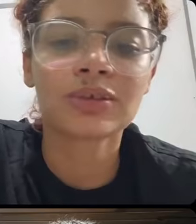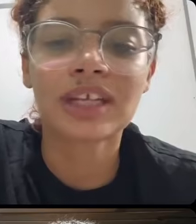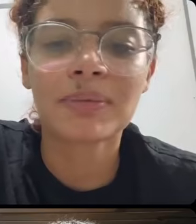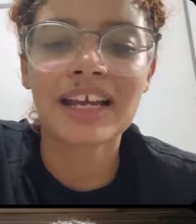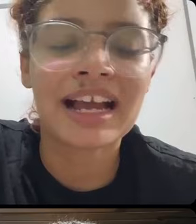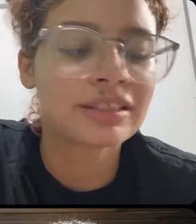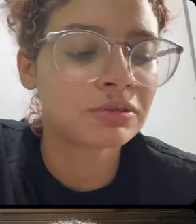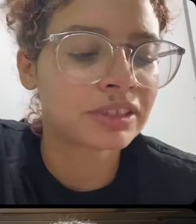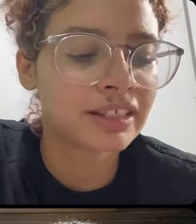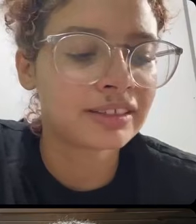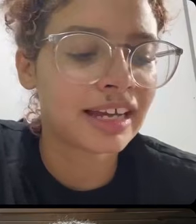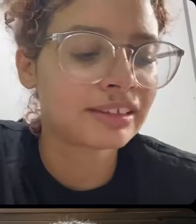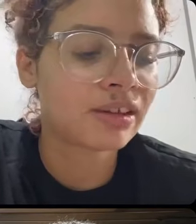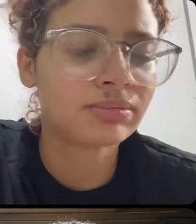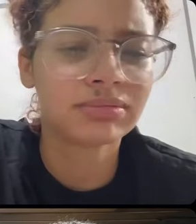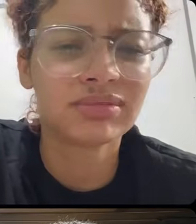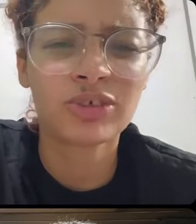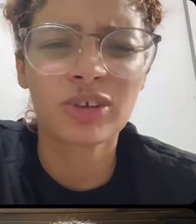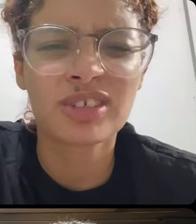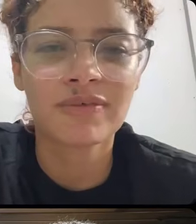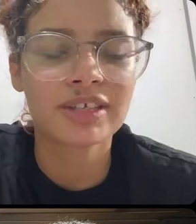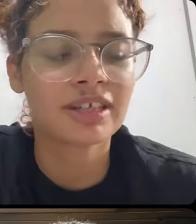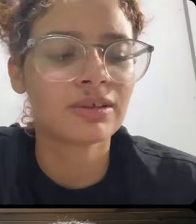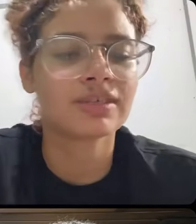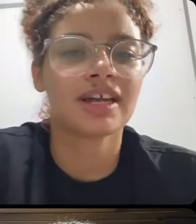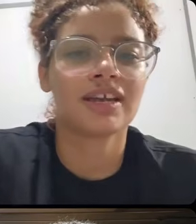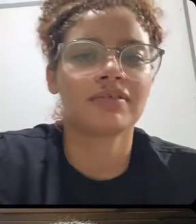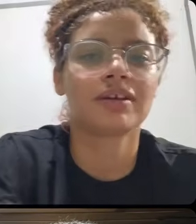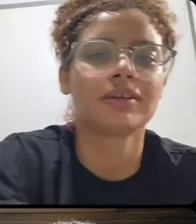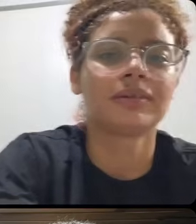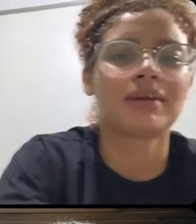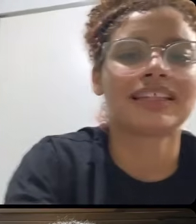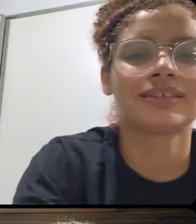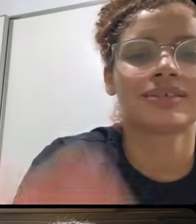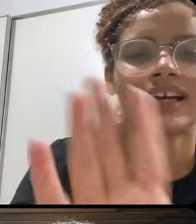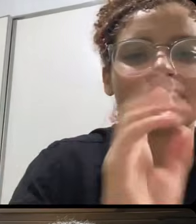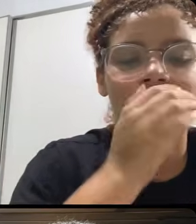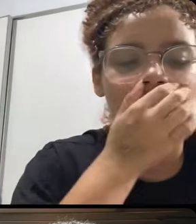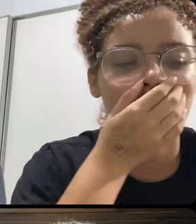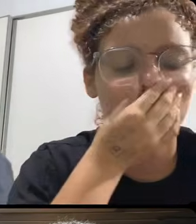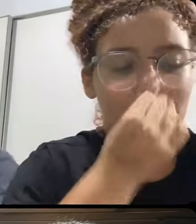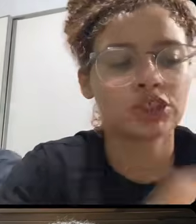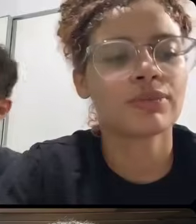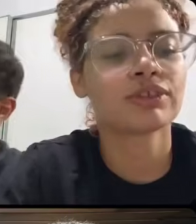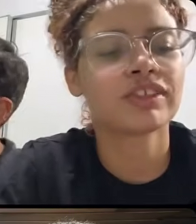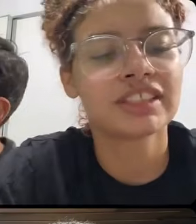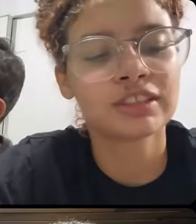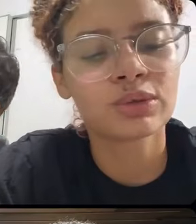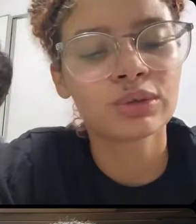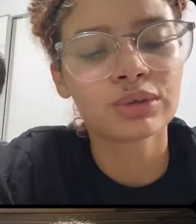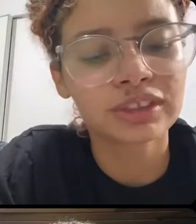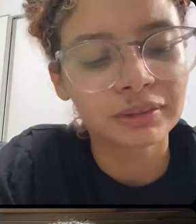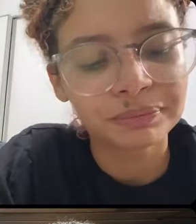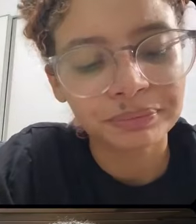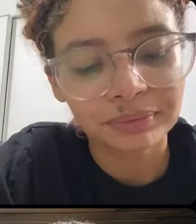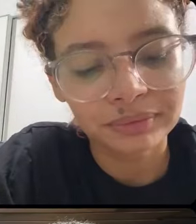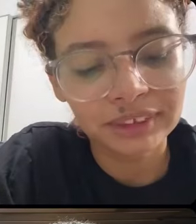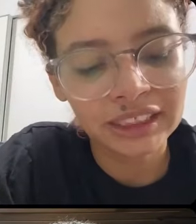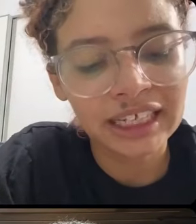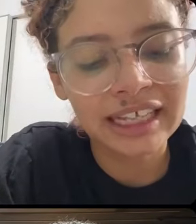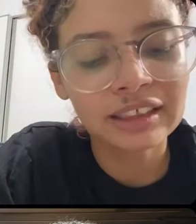pensavam só, se eu não sei pregar, se eu não sei cantar, então o que eu sei fazer não serve. para dentro da casa de Deus. Então a gente começou a fazer esses